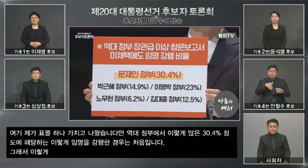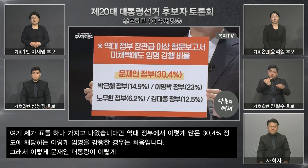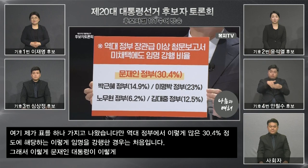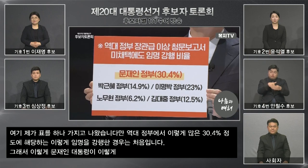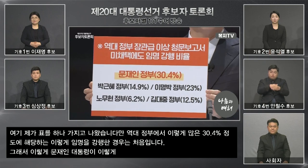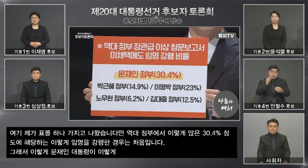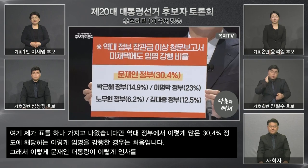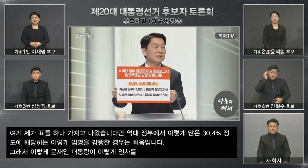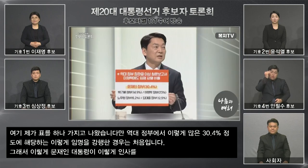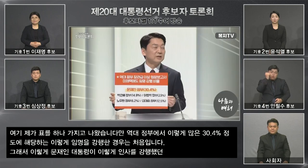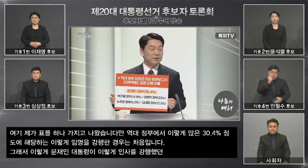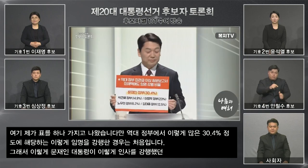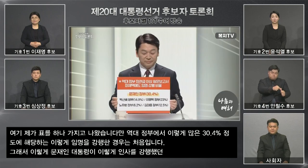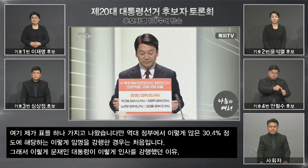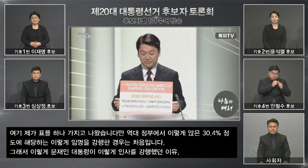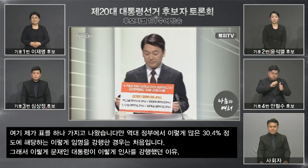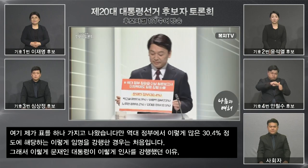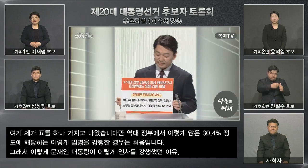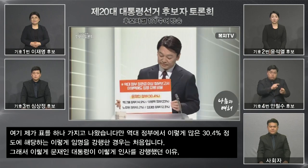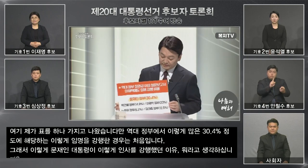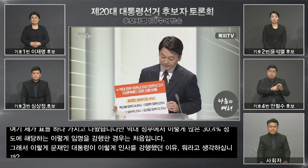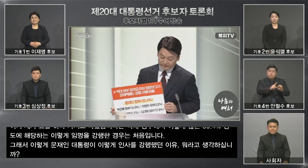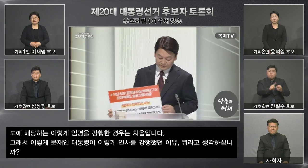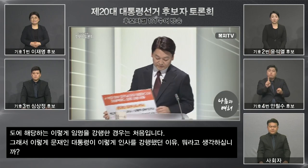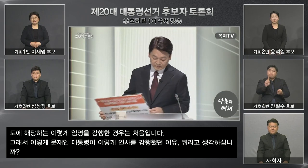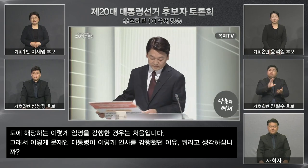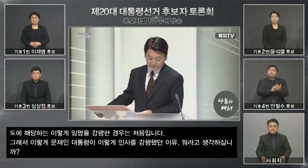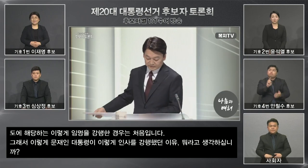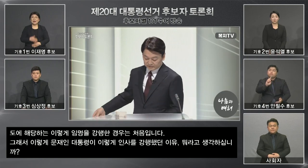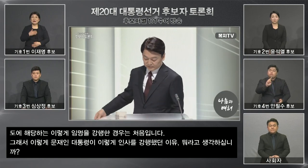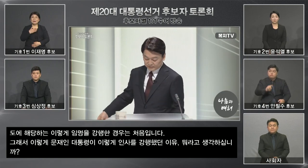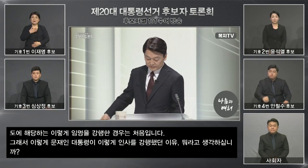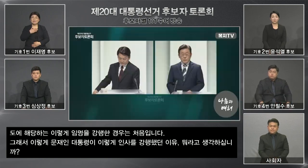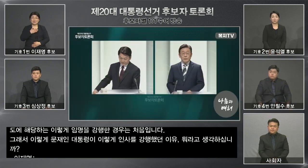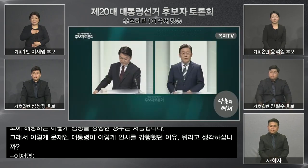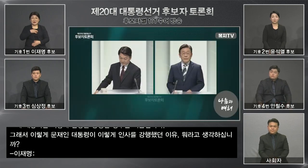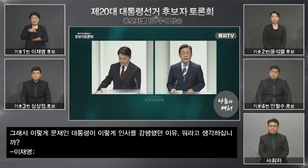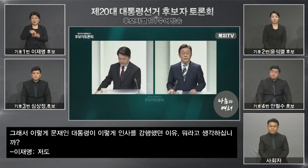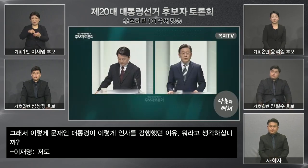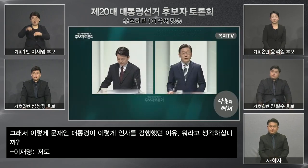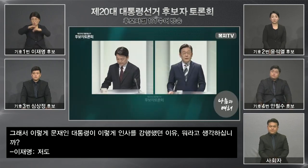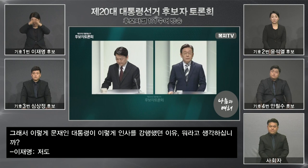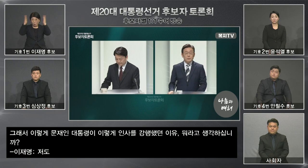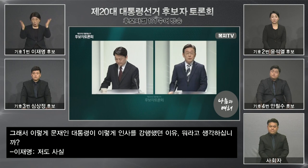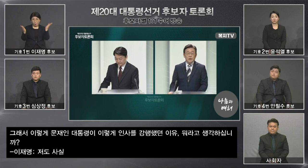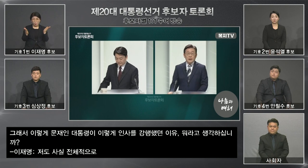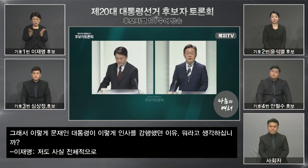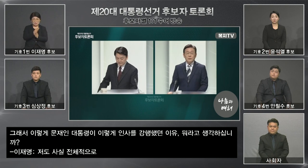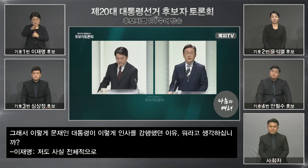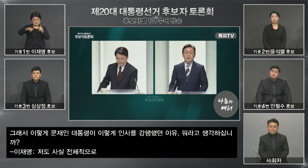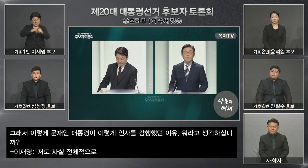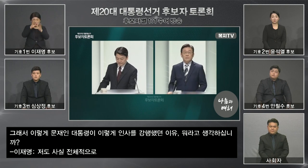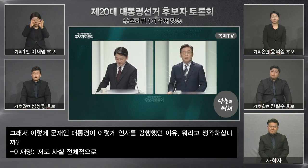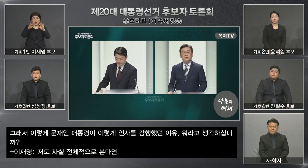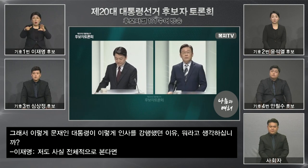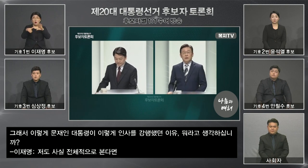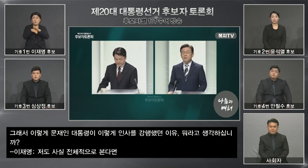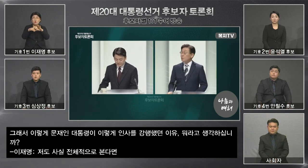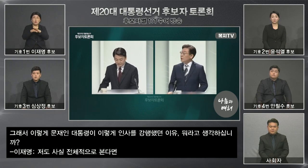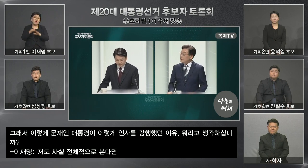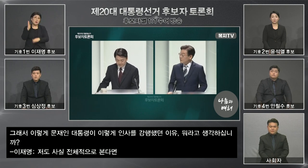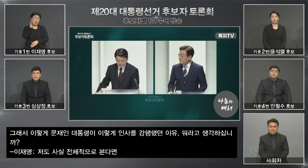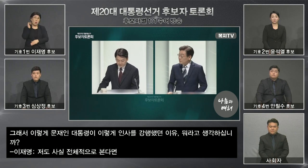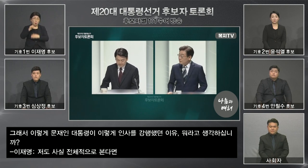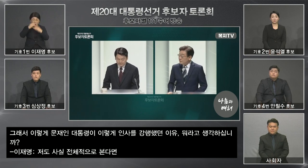이유 뭐라고 생각하십니까? 저도 사실 전체적으로 본다면 문재인 정부가 다 완전히 실패한